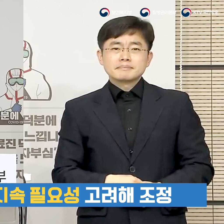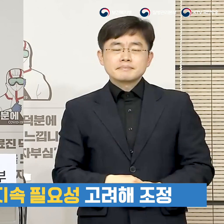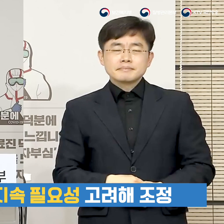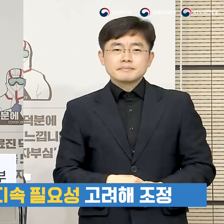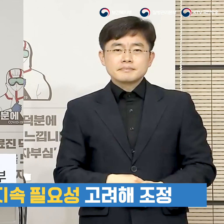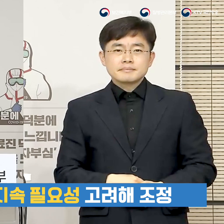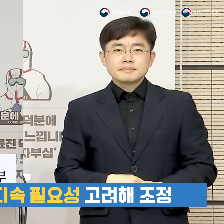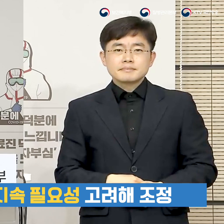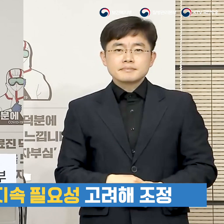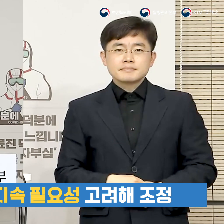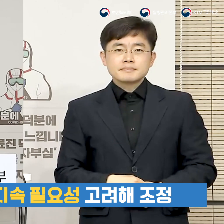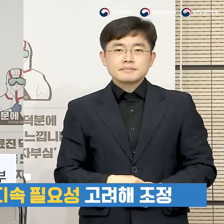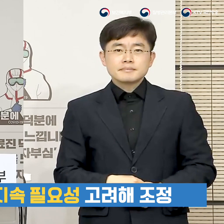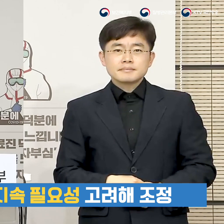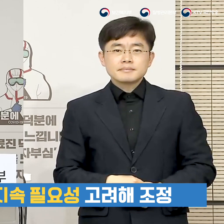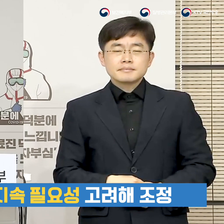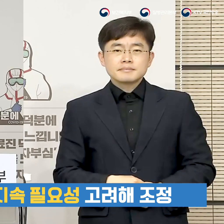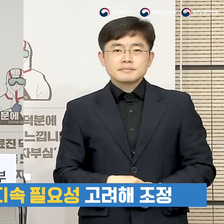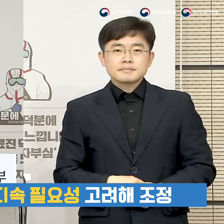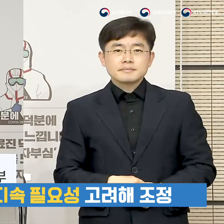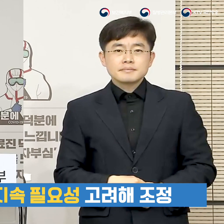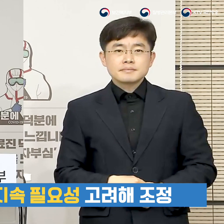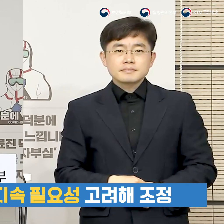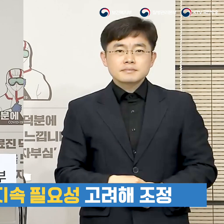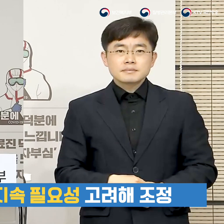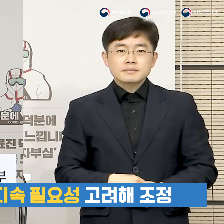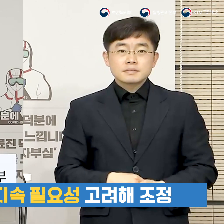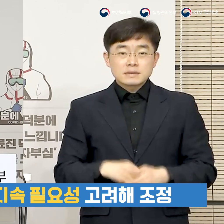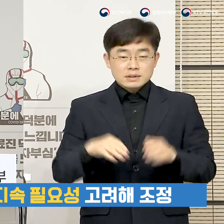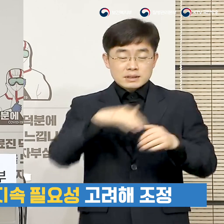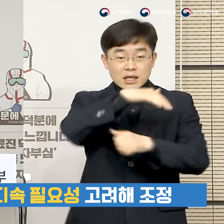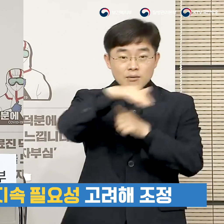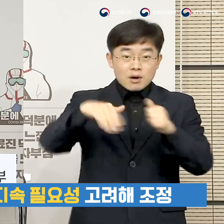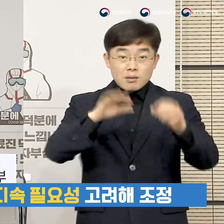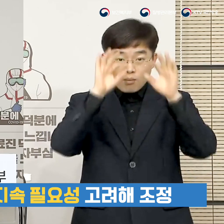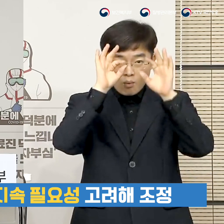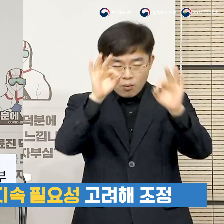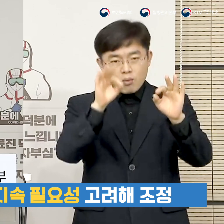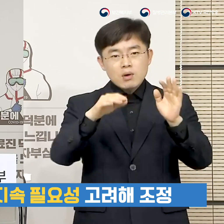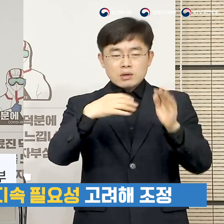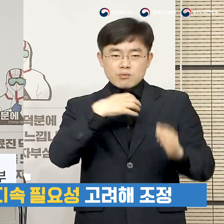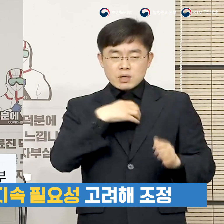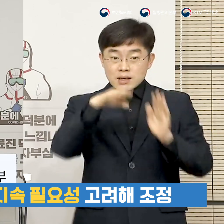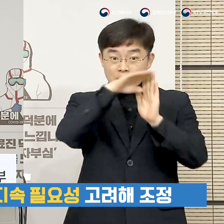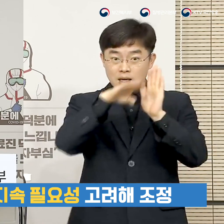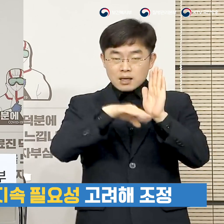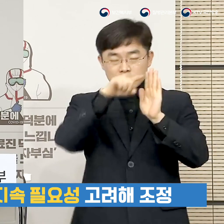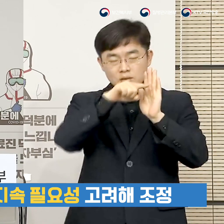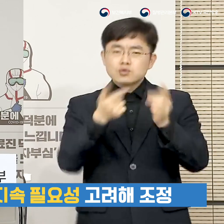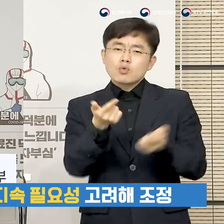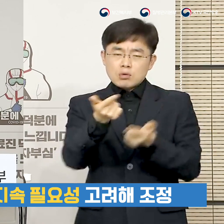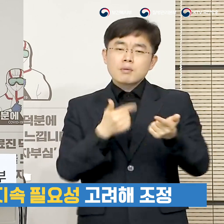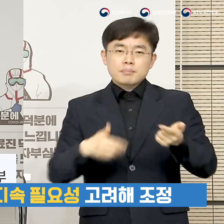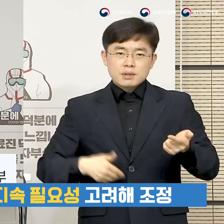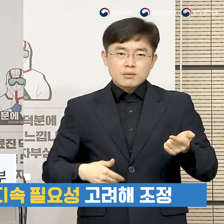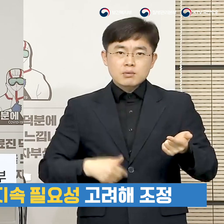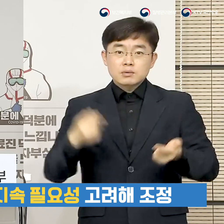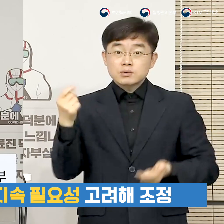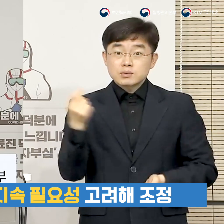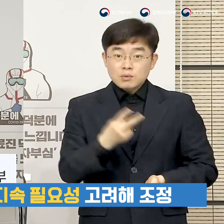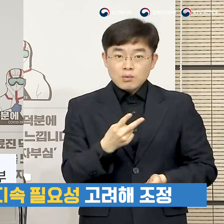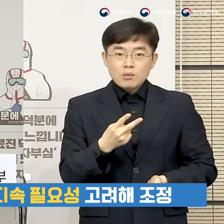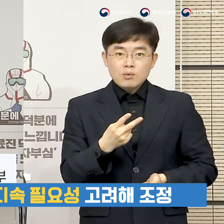이 부분은 아까 말씀드린 대로 여러 가지 위기 상황에 대한 조정 그리고 각 부처가 수행하고 있는